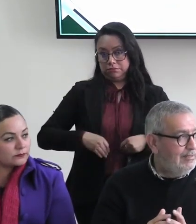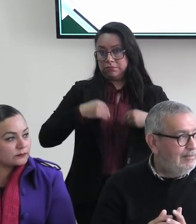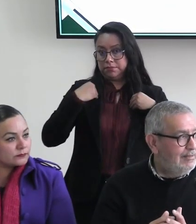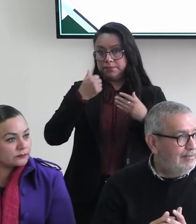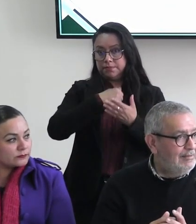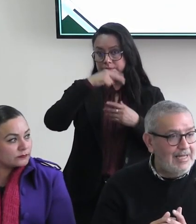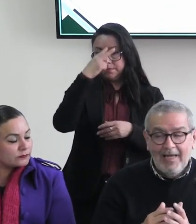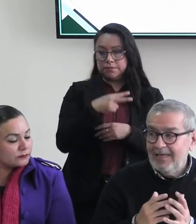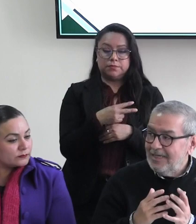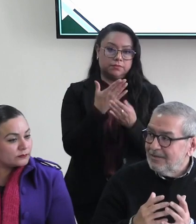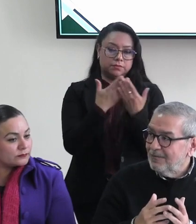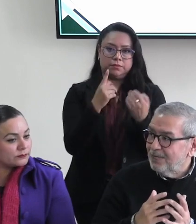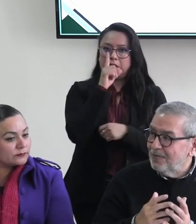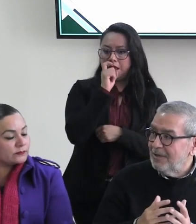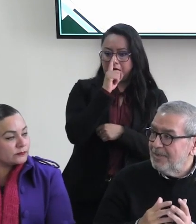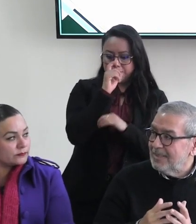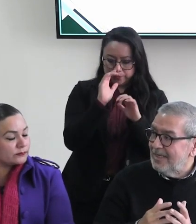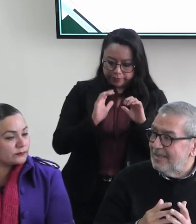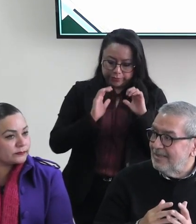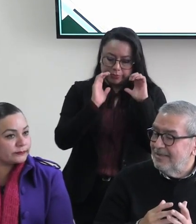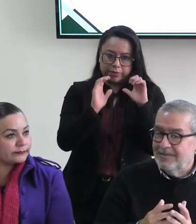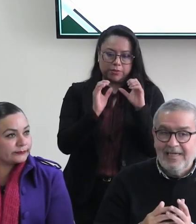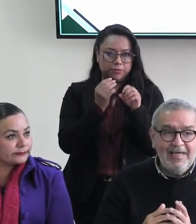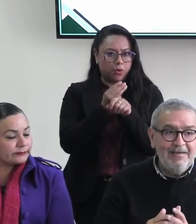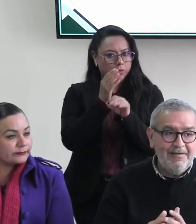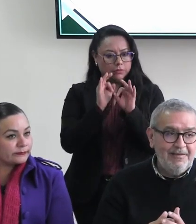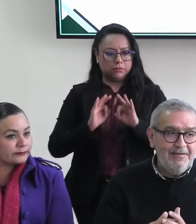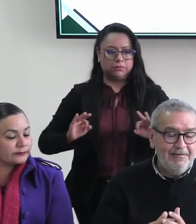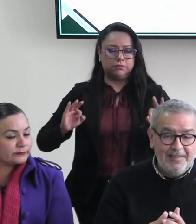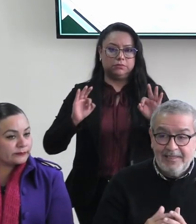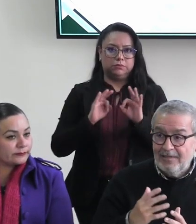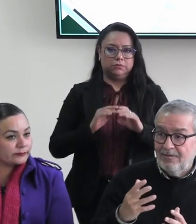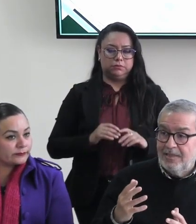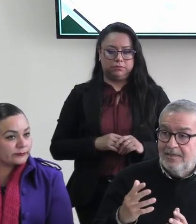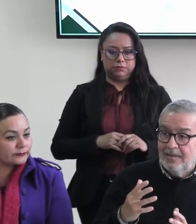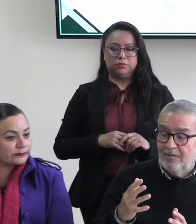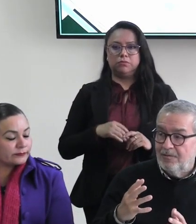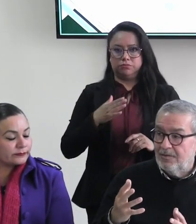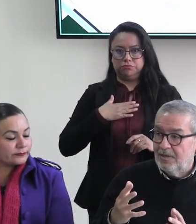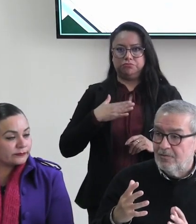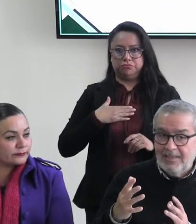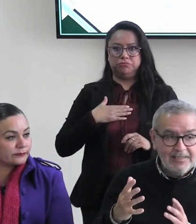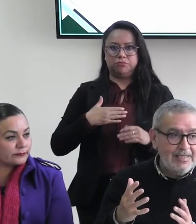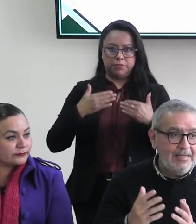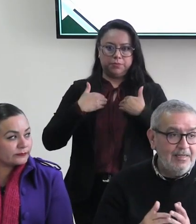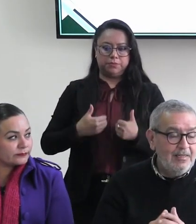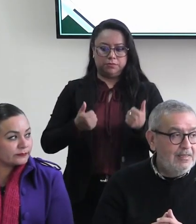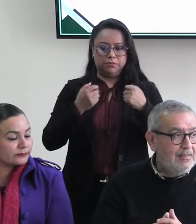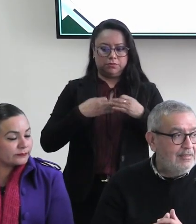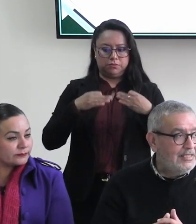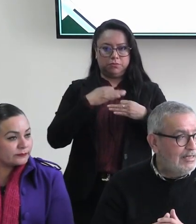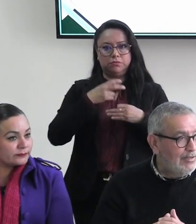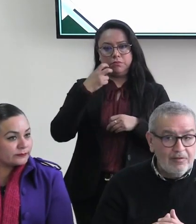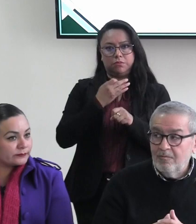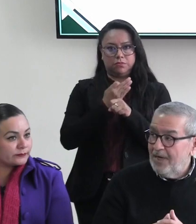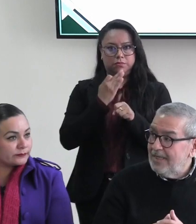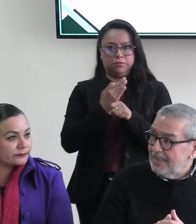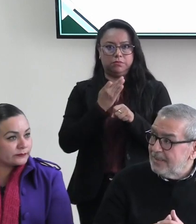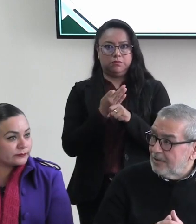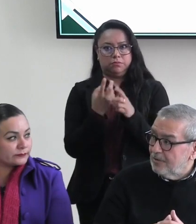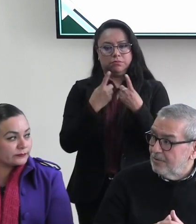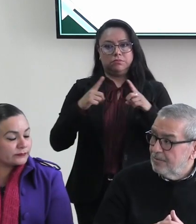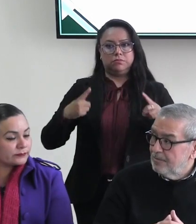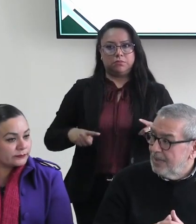agua. Es fundamental. Ya entiendo que el gobierno actual está desarrollando un